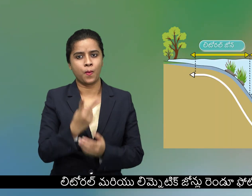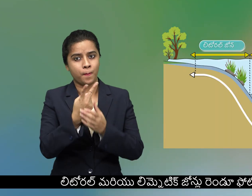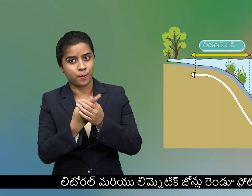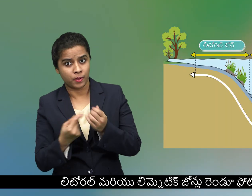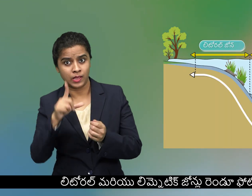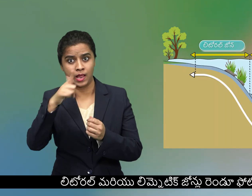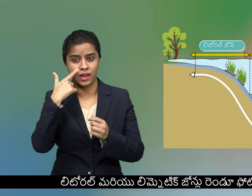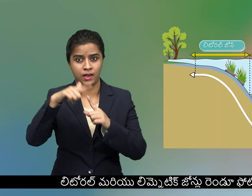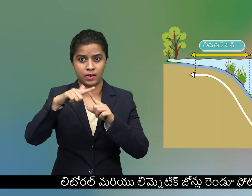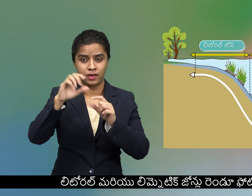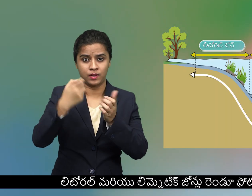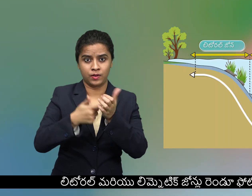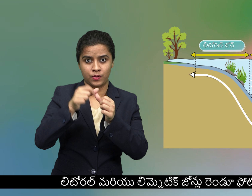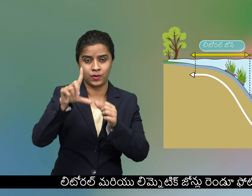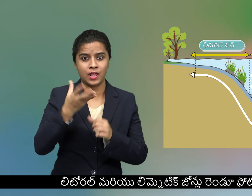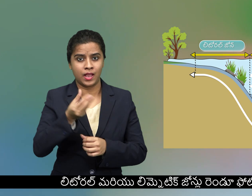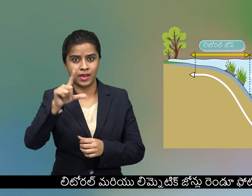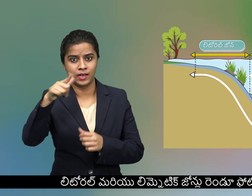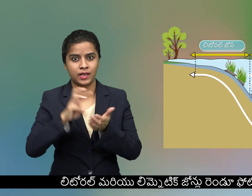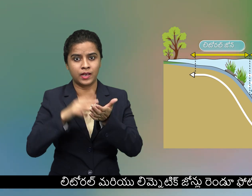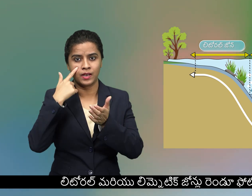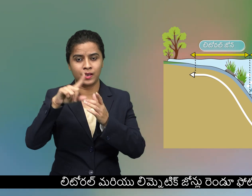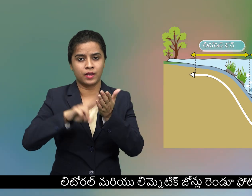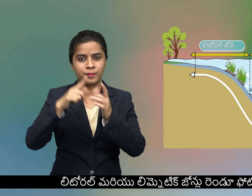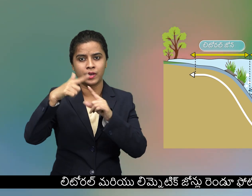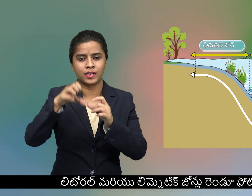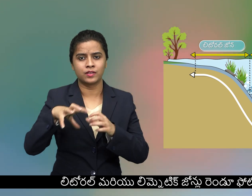లిటోరల్ మరియు లిమ్నటిక్ జోన్లు రెండూ ఫోటోజోన్లు.